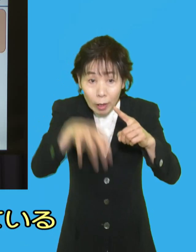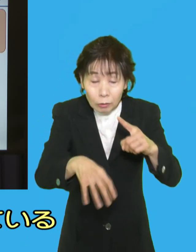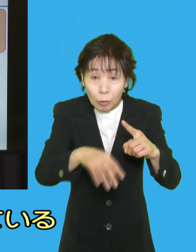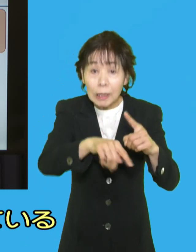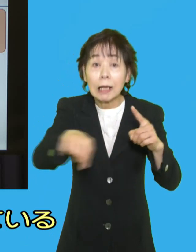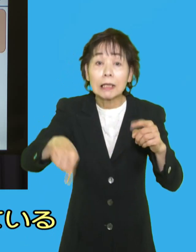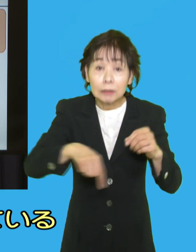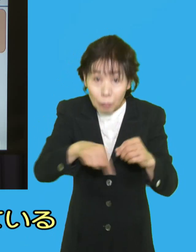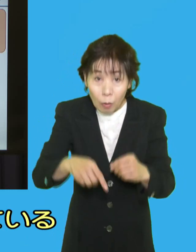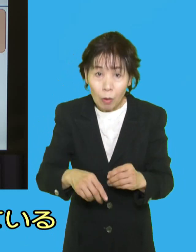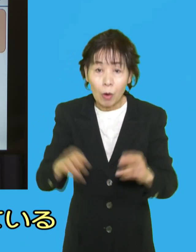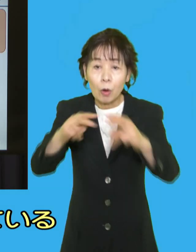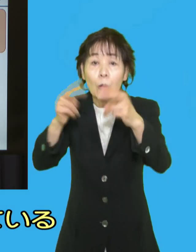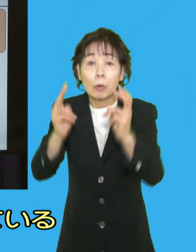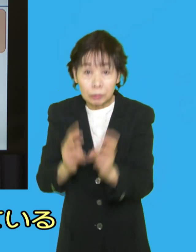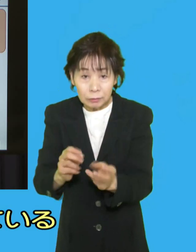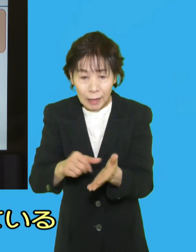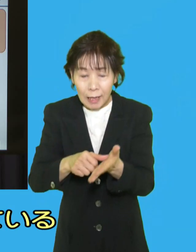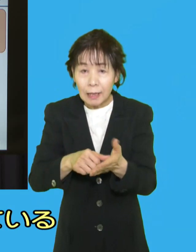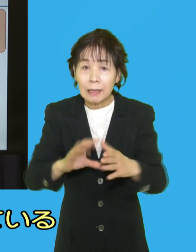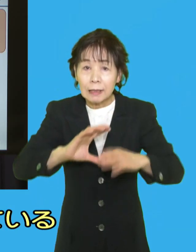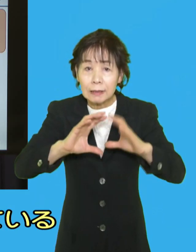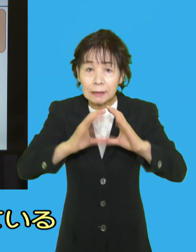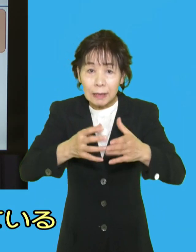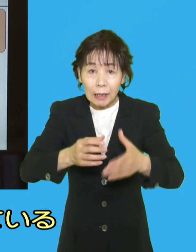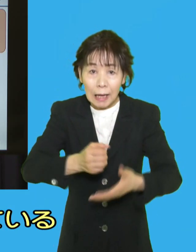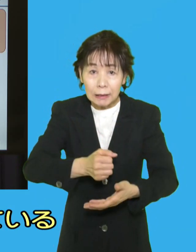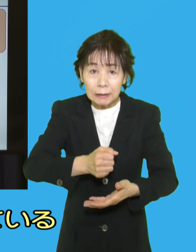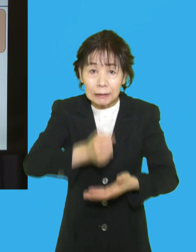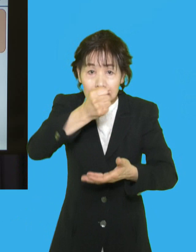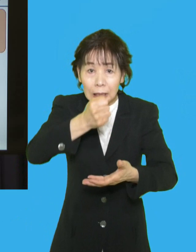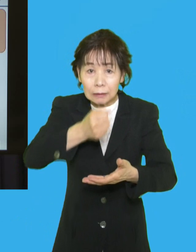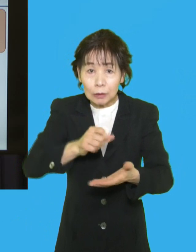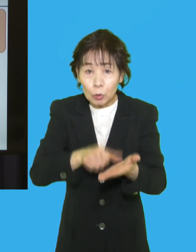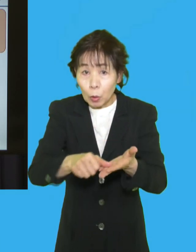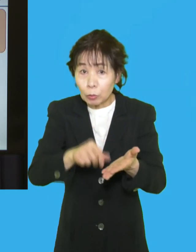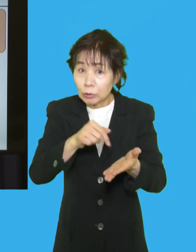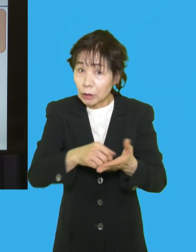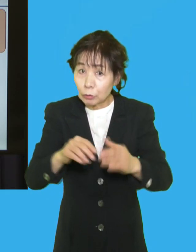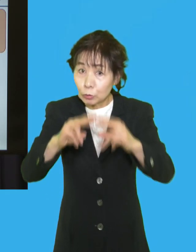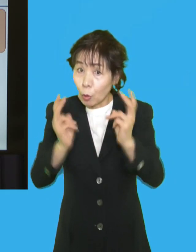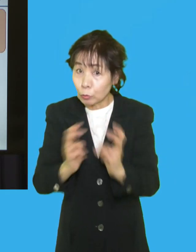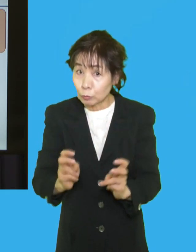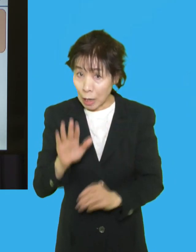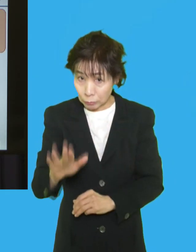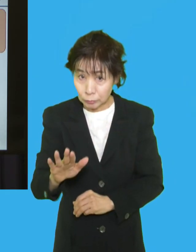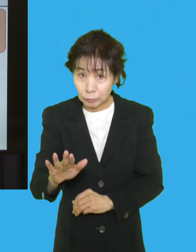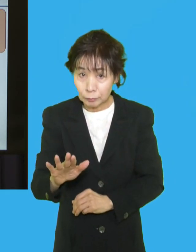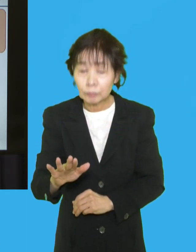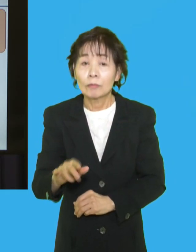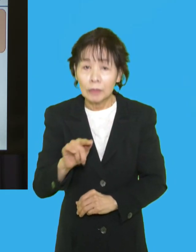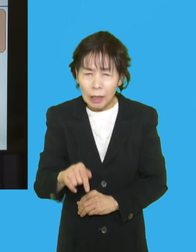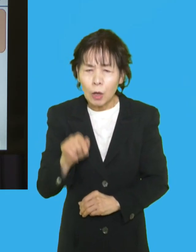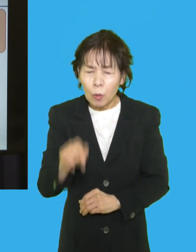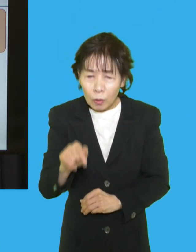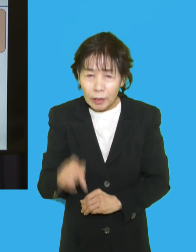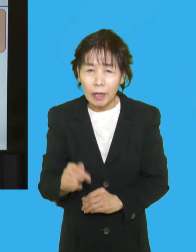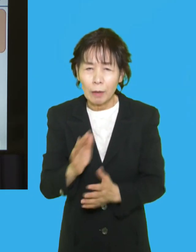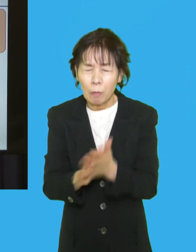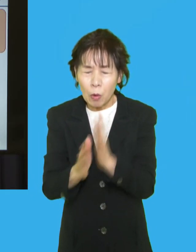ね、あの古墳、世界遺産に登録されている古墳もありまして、まあ、ここをもう一度じゃあここ